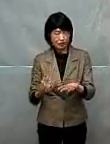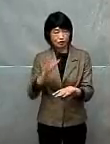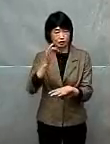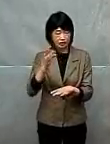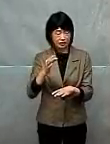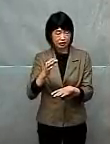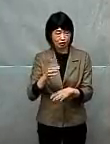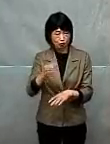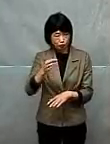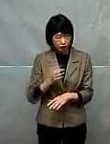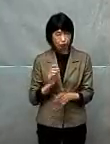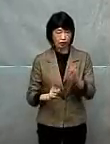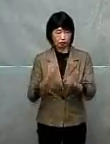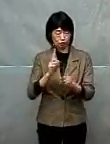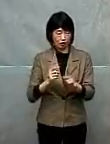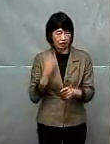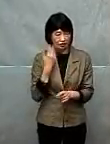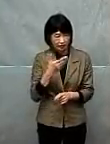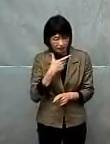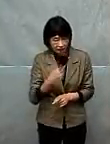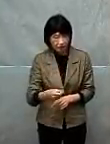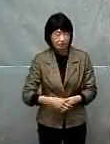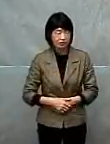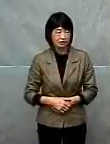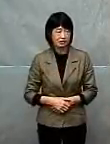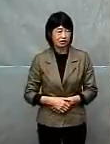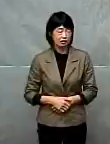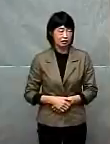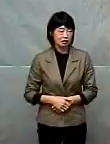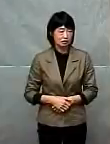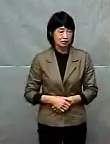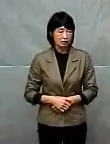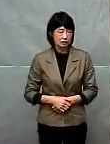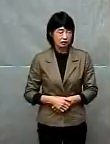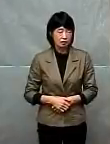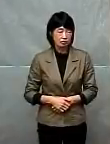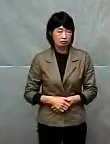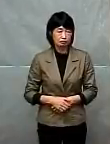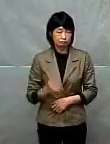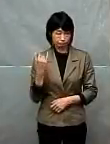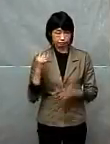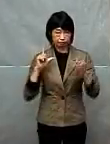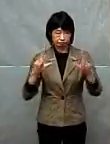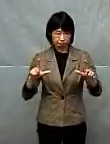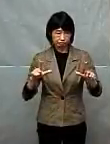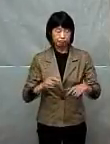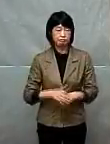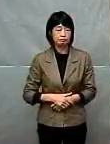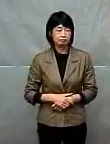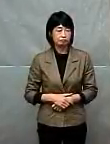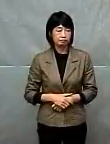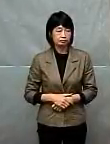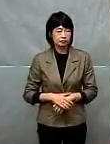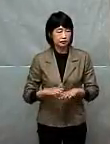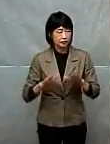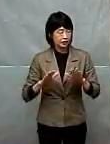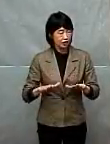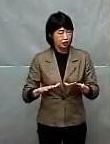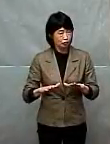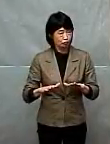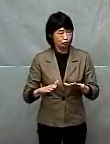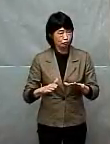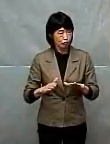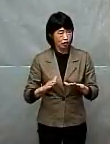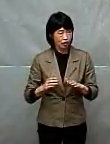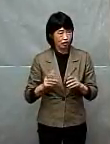うされるのか教えてください。 あ、そうですか。あ、今答えるべ